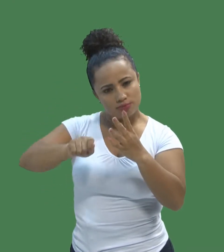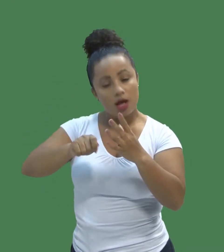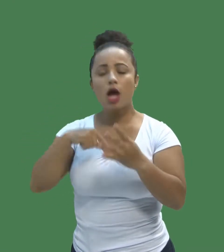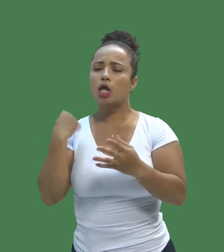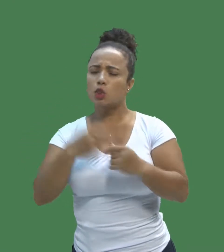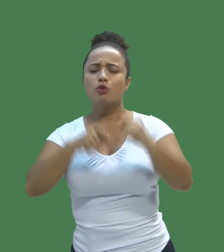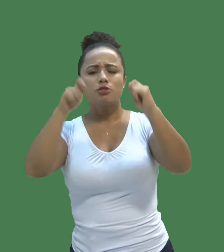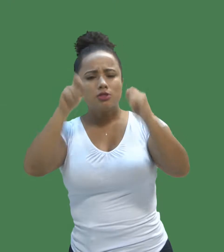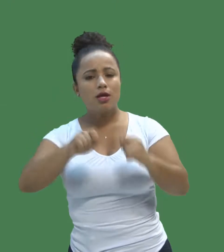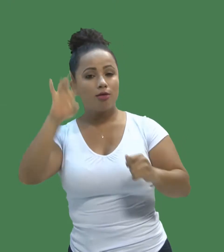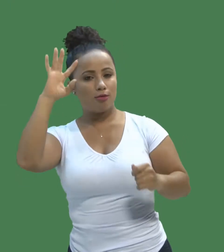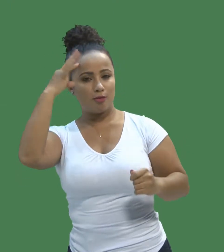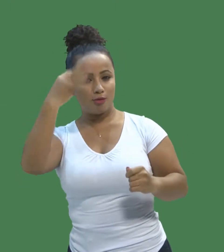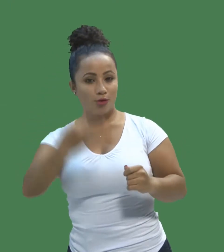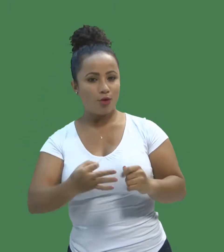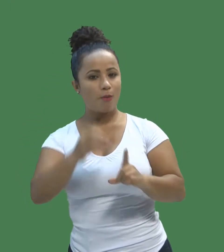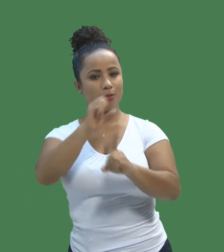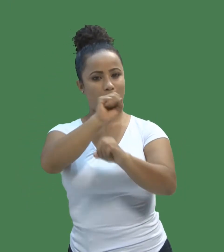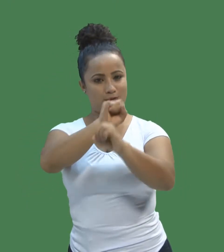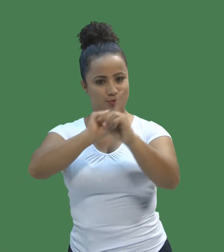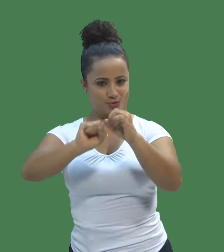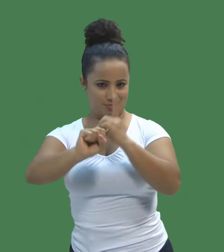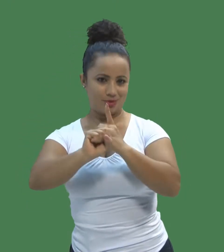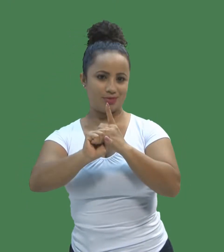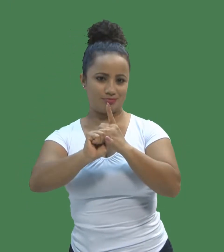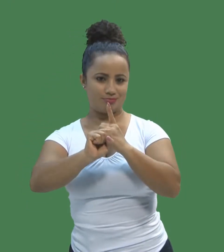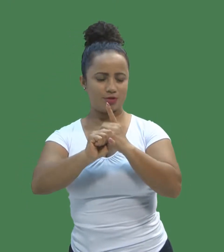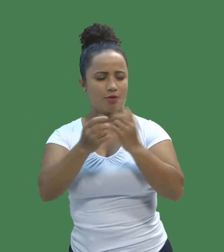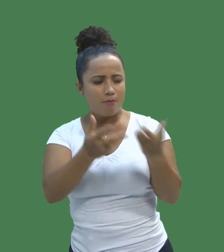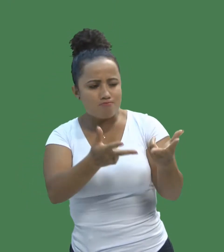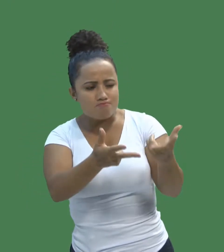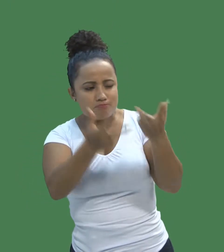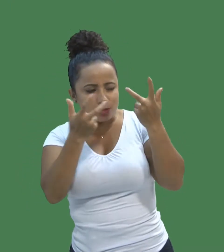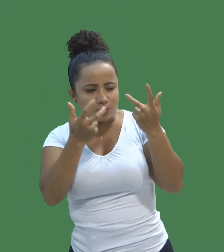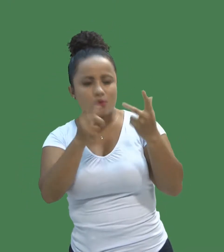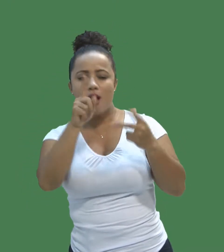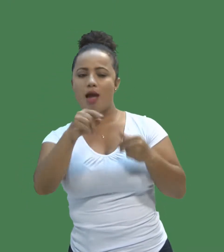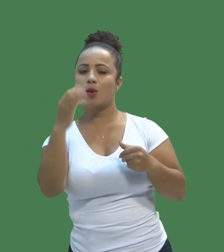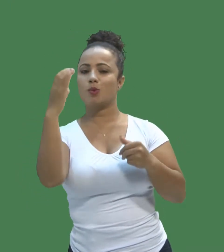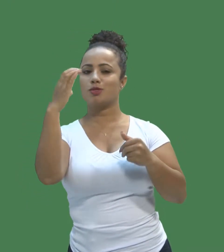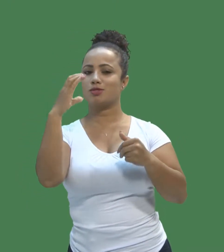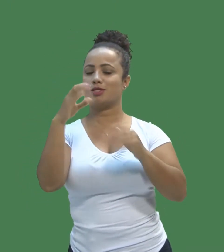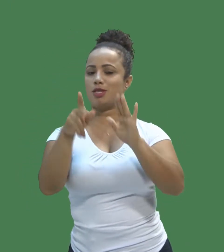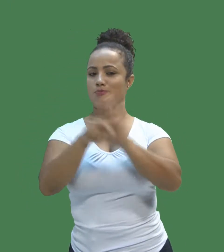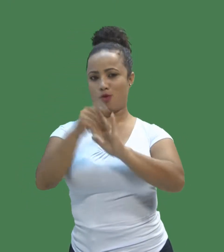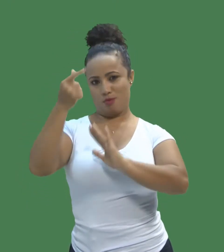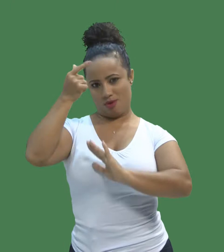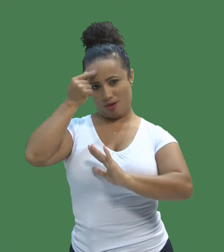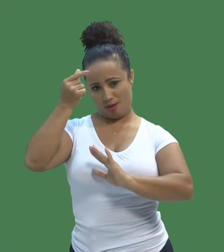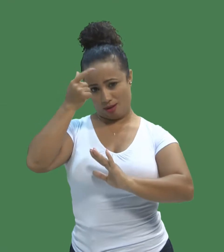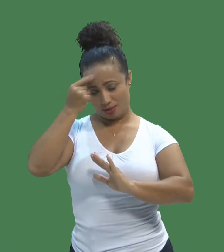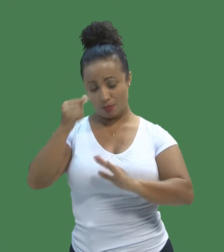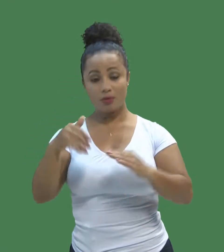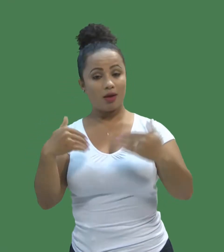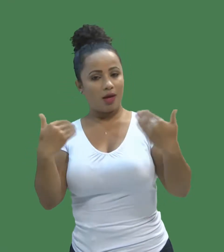acadêmica. Dessa forma, meus prezados e prezadas acadêmicos, cabe a